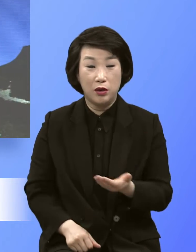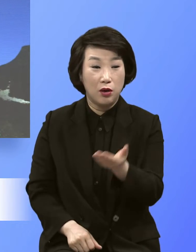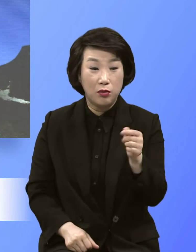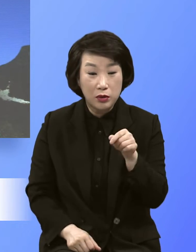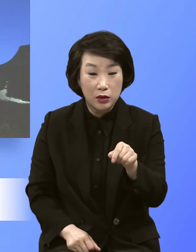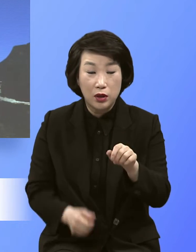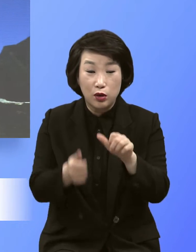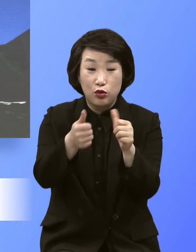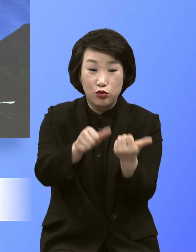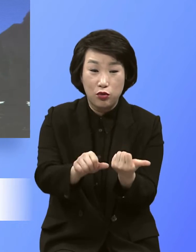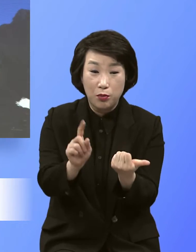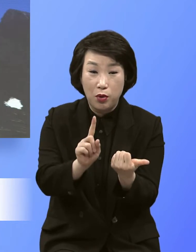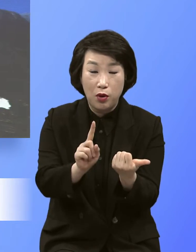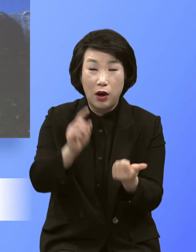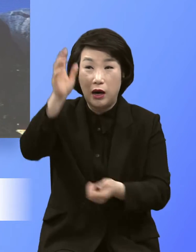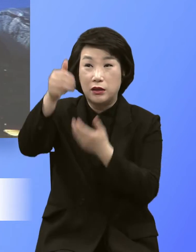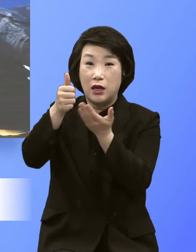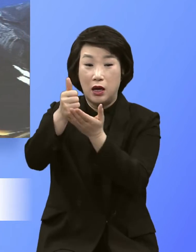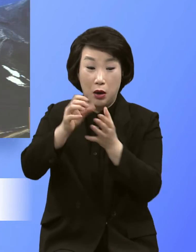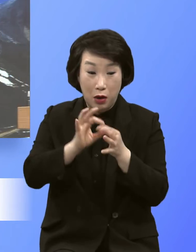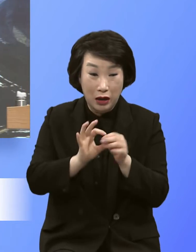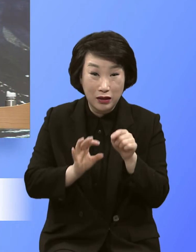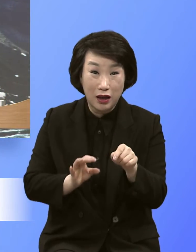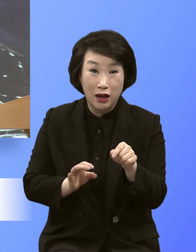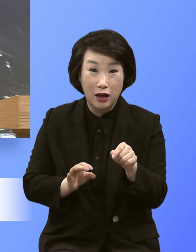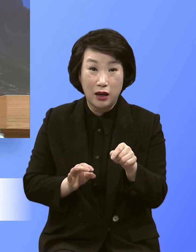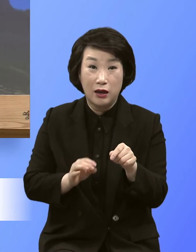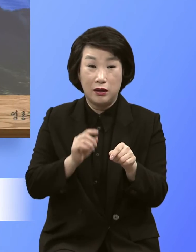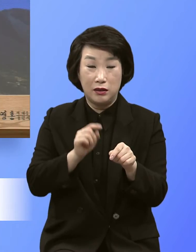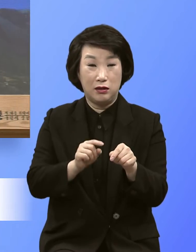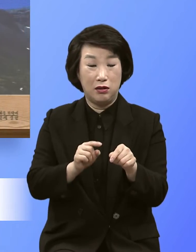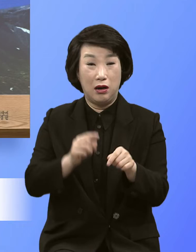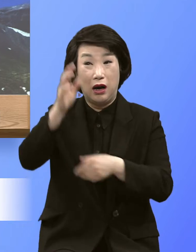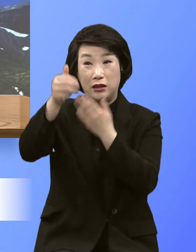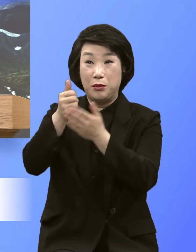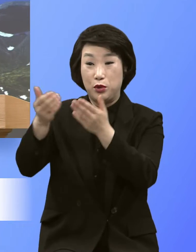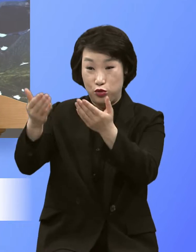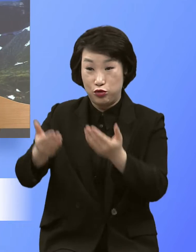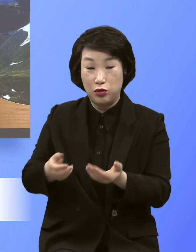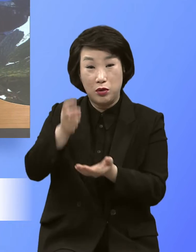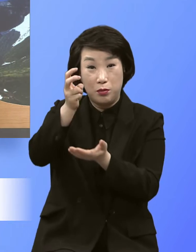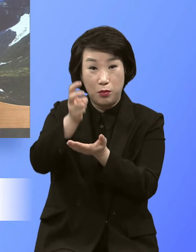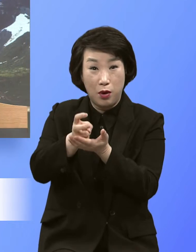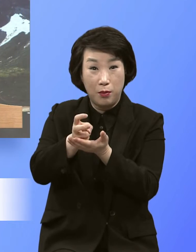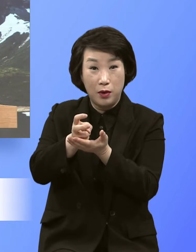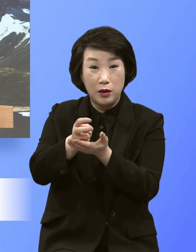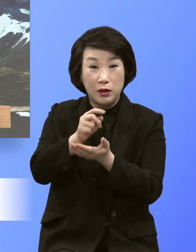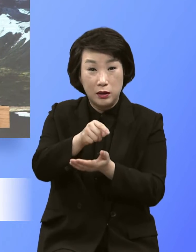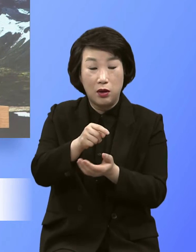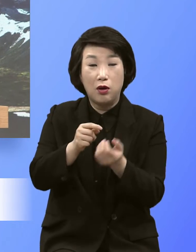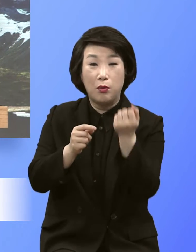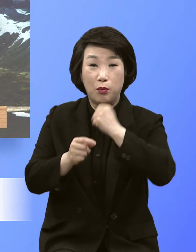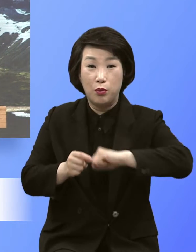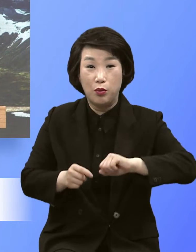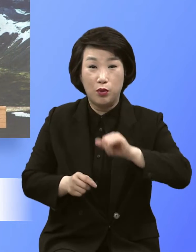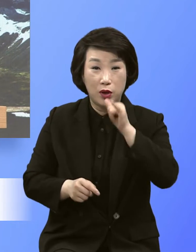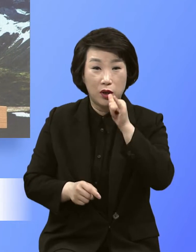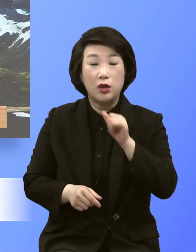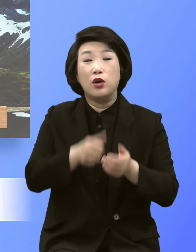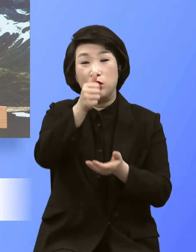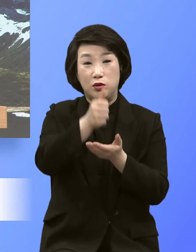사람의 죽음은 하나님과 관계 속에서 하나님이 주신 질서를 파괴한